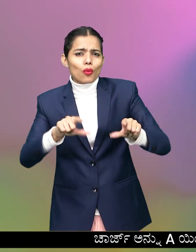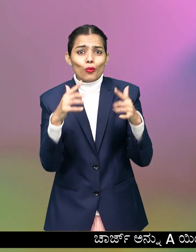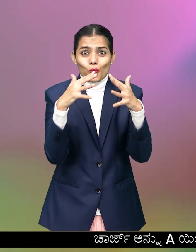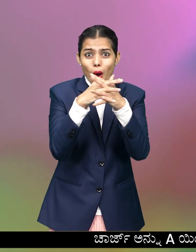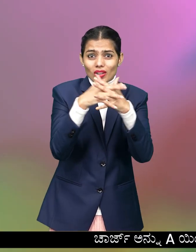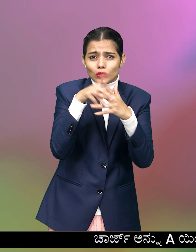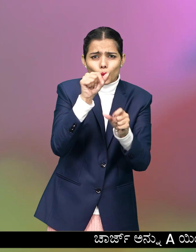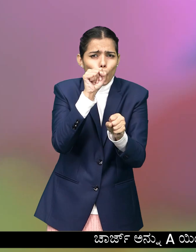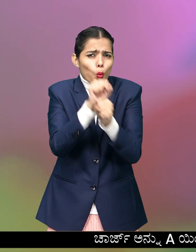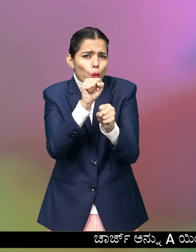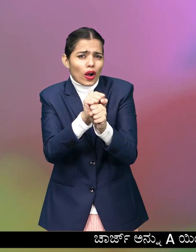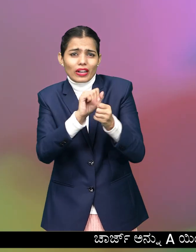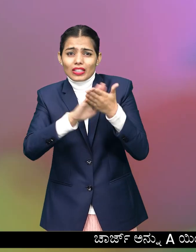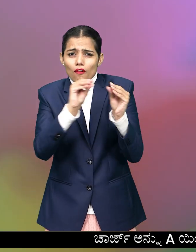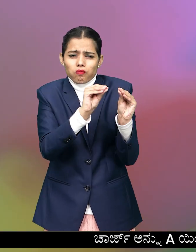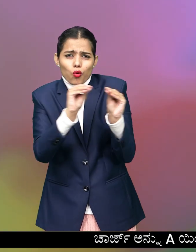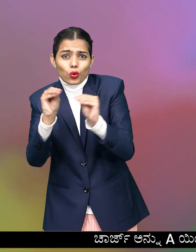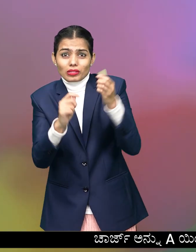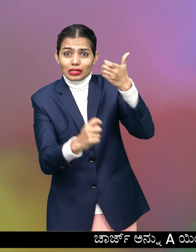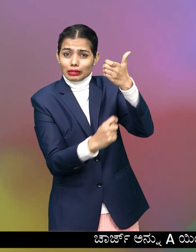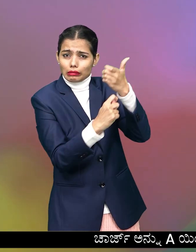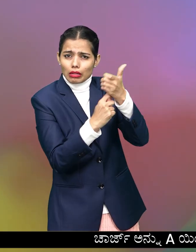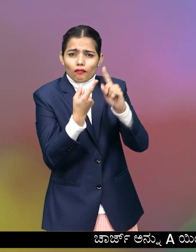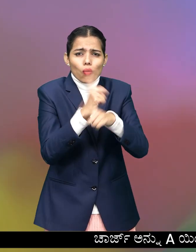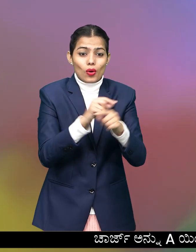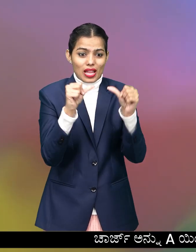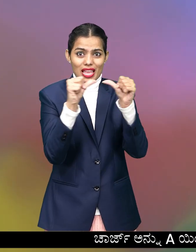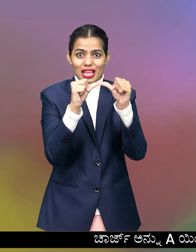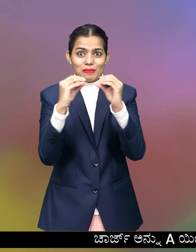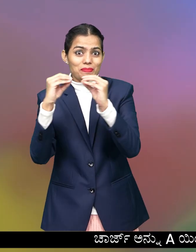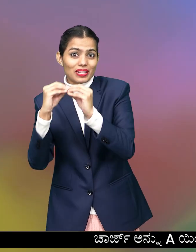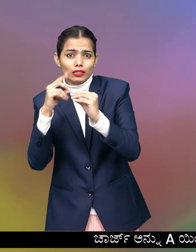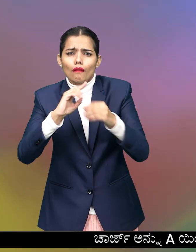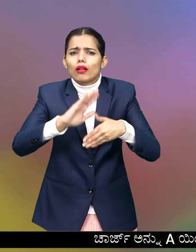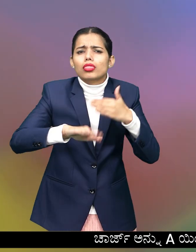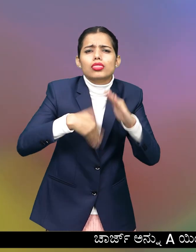ಚಾರ್ಜ್ ಅನ್ನು A ಇಂದ Bಗೆ ಸರಿಸಲು ಮಾಡಿದ ಕೆಲಸ W ಆಗಿರಲಿ.